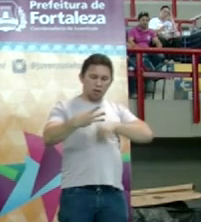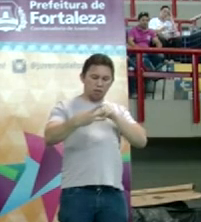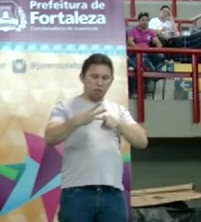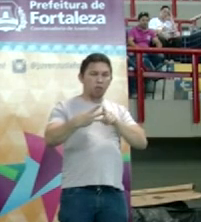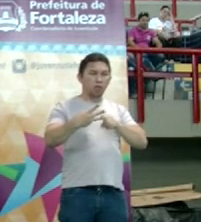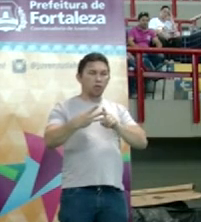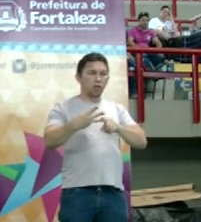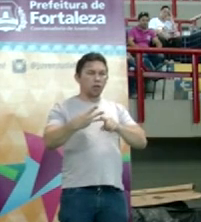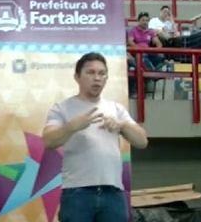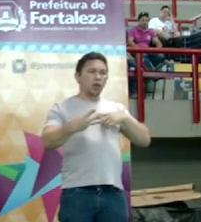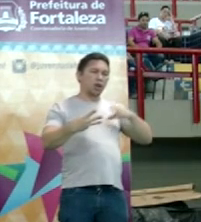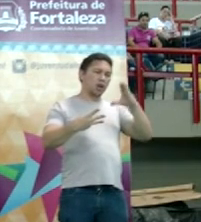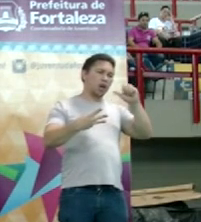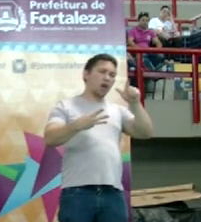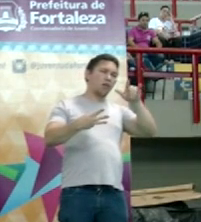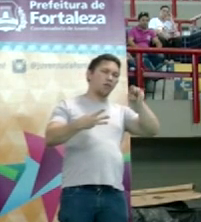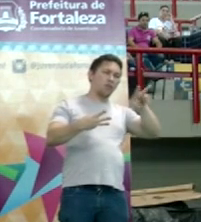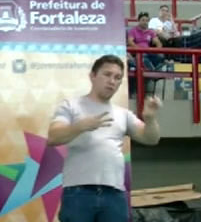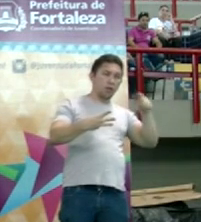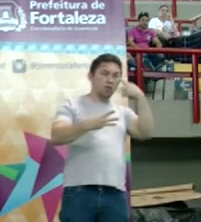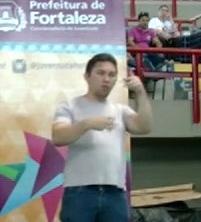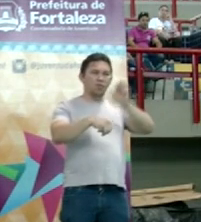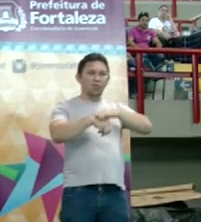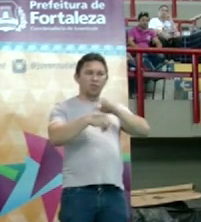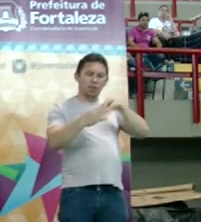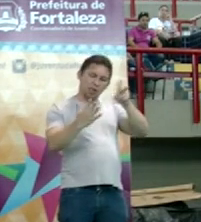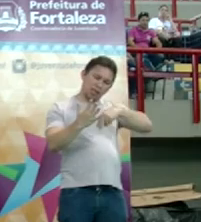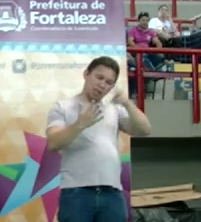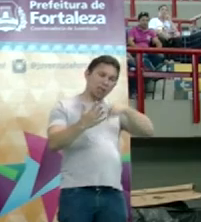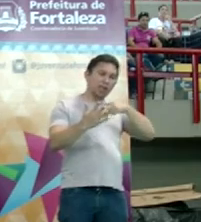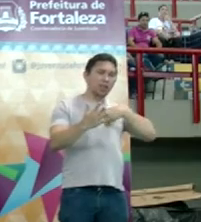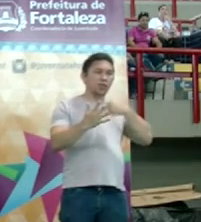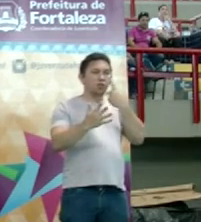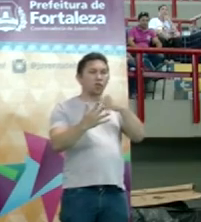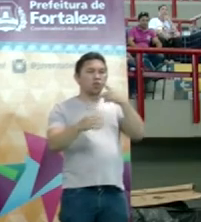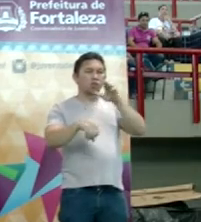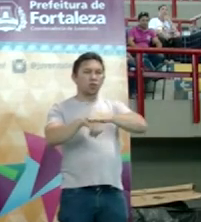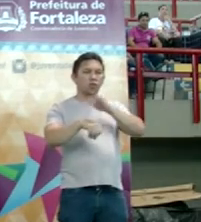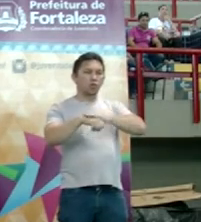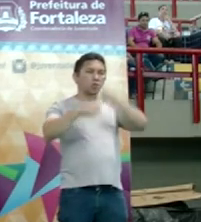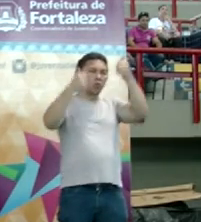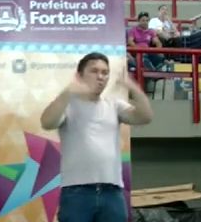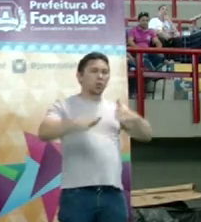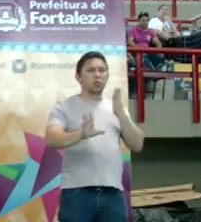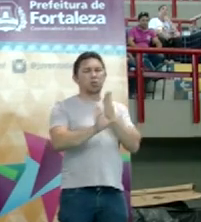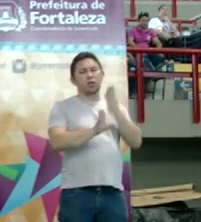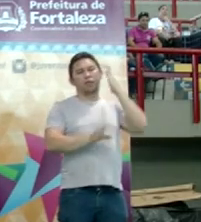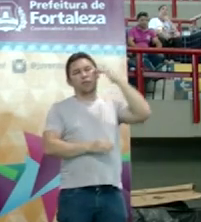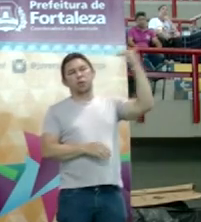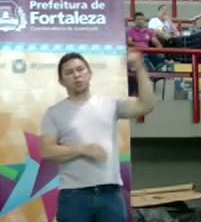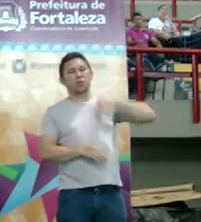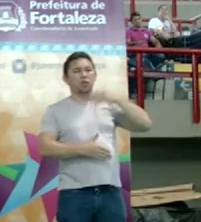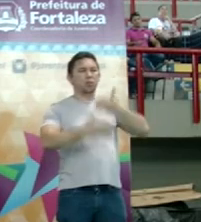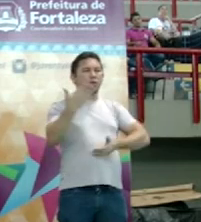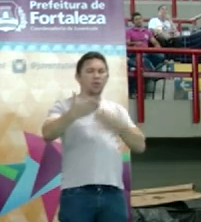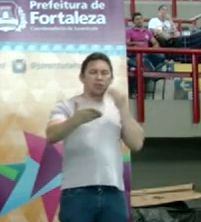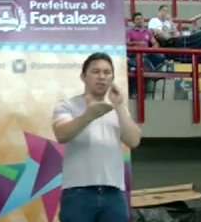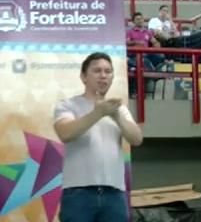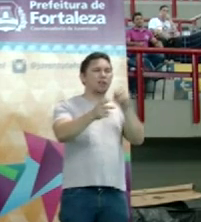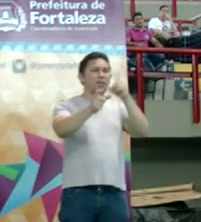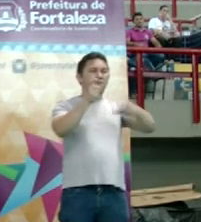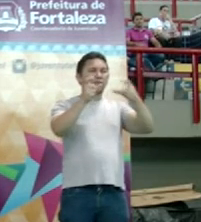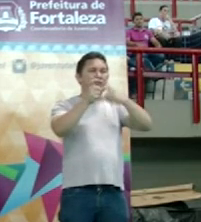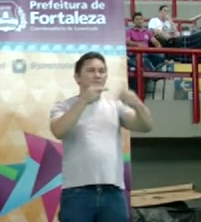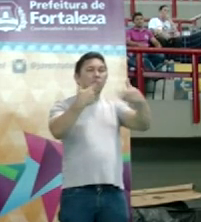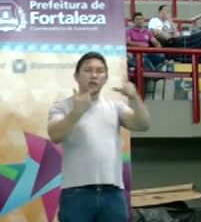do Calvin. É importantíssimo vocês darem uma olhada no que fala isso. Inclusive, vocês podem botar